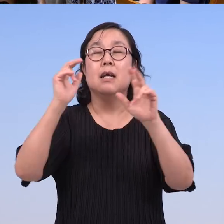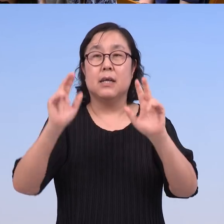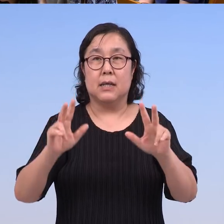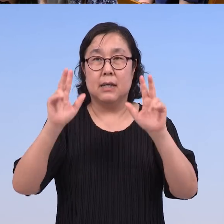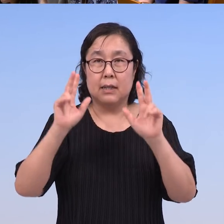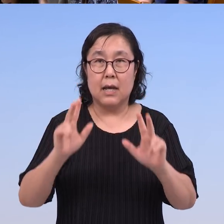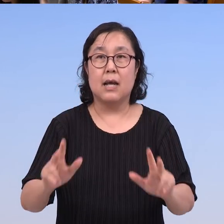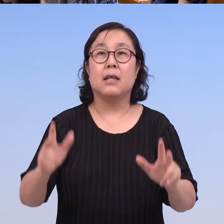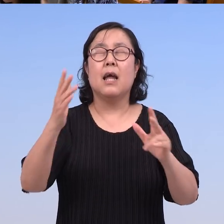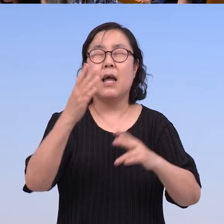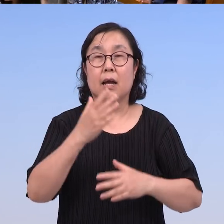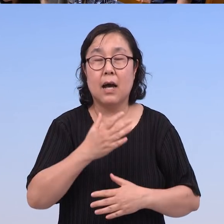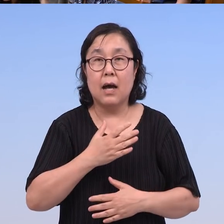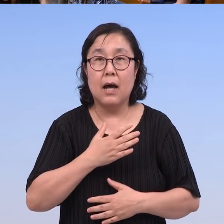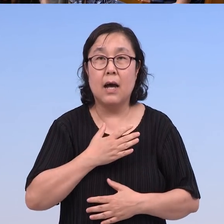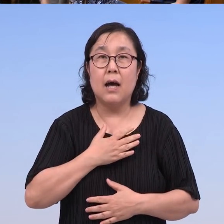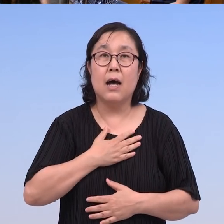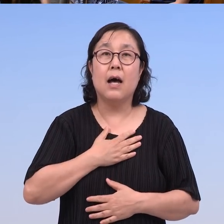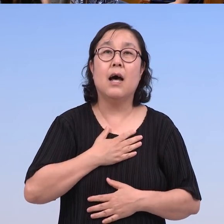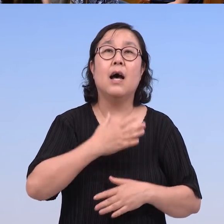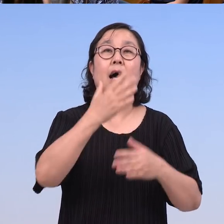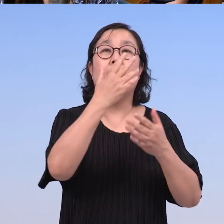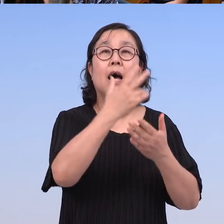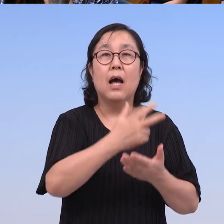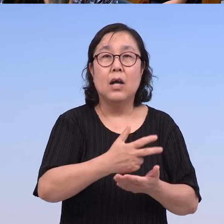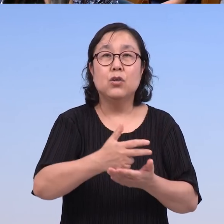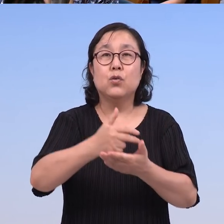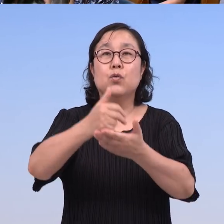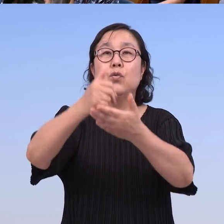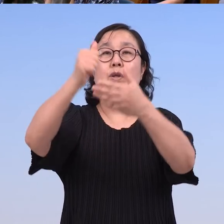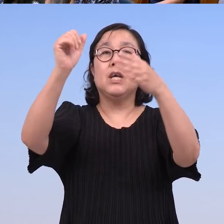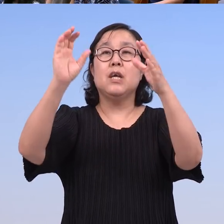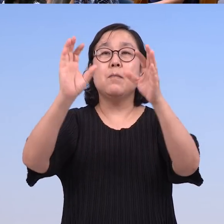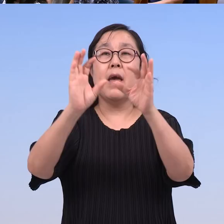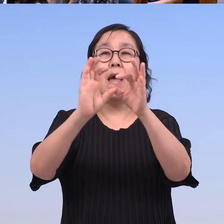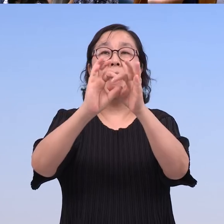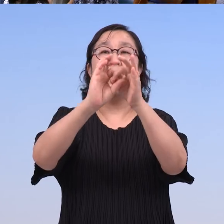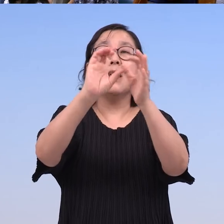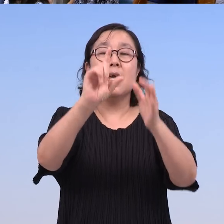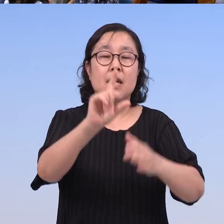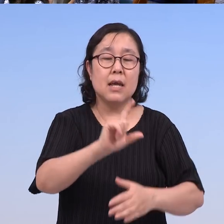이제 내가 주님의 이름으로